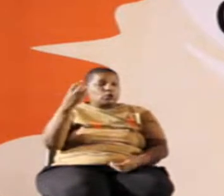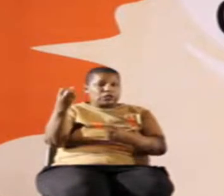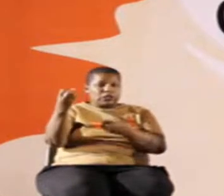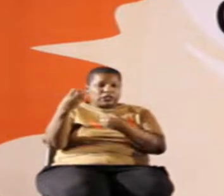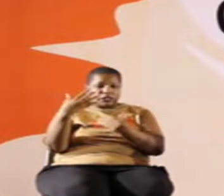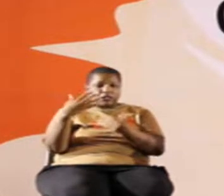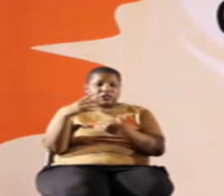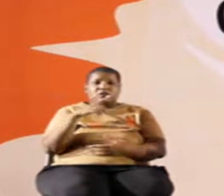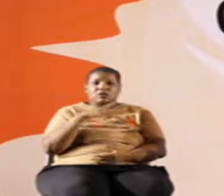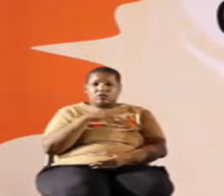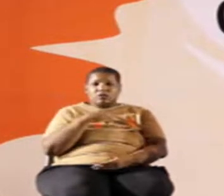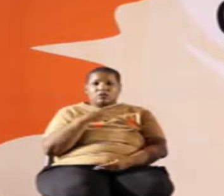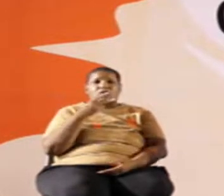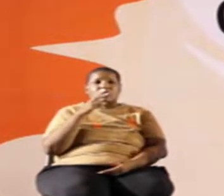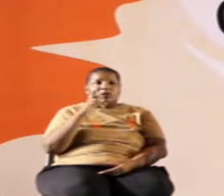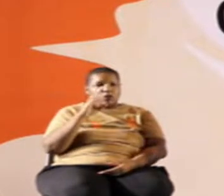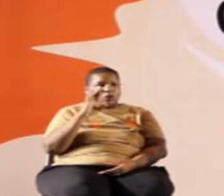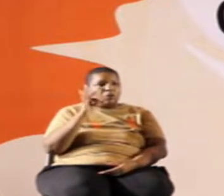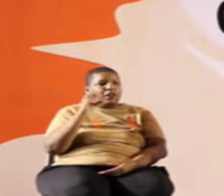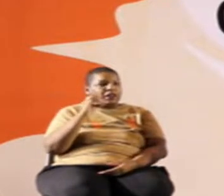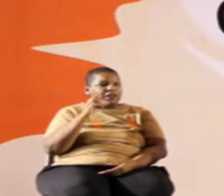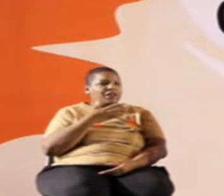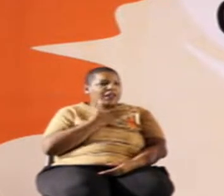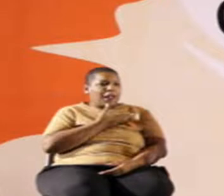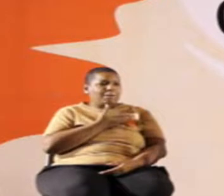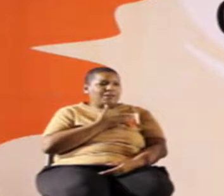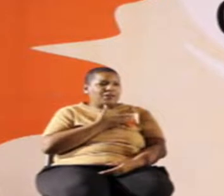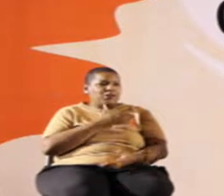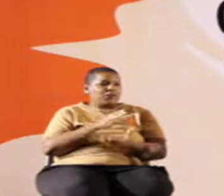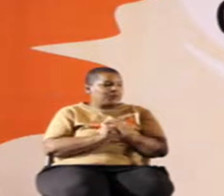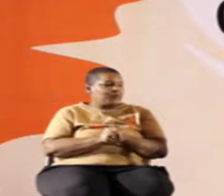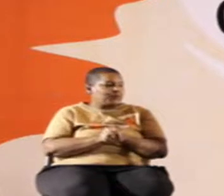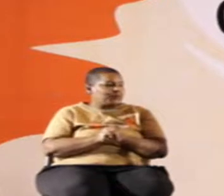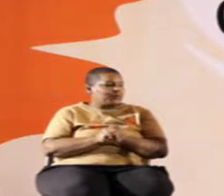Roberto Seabra, também jornalista, meu amigo querido também.